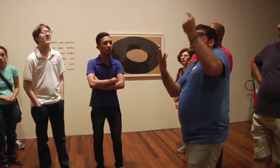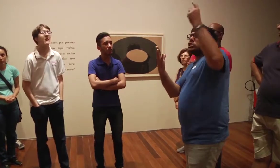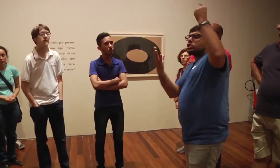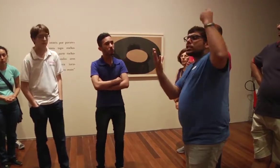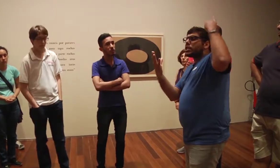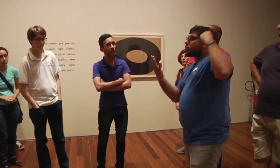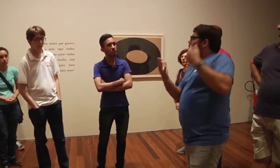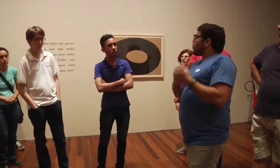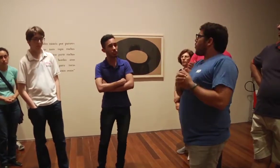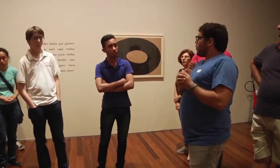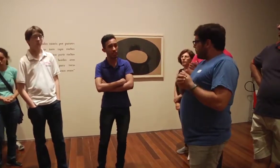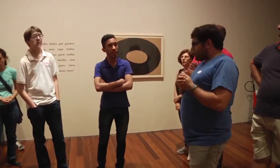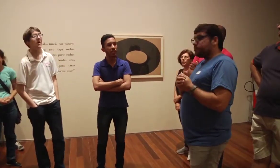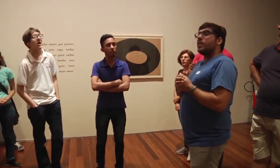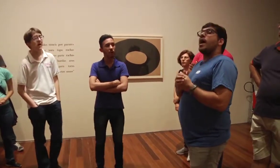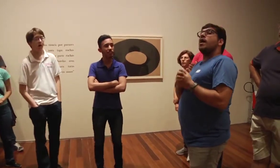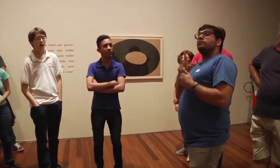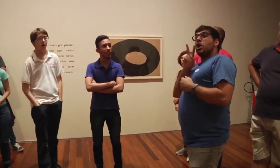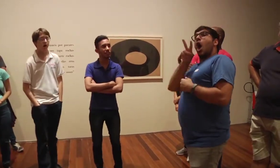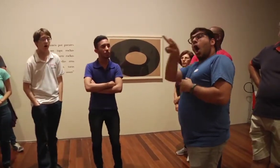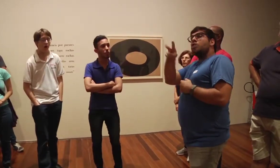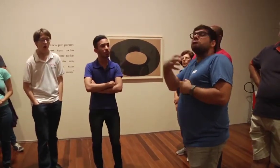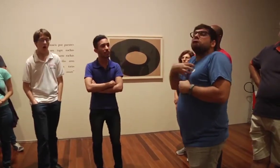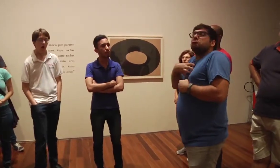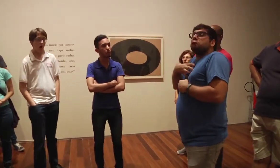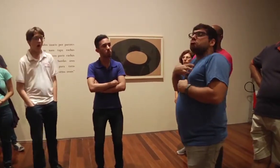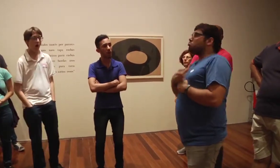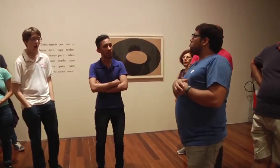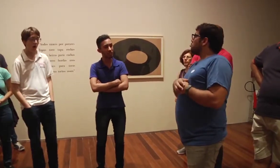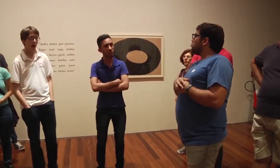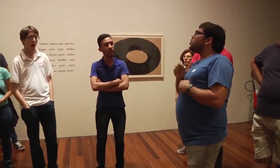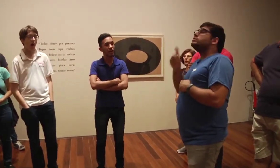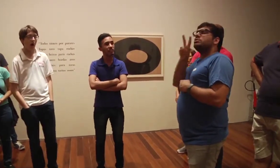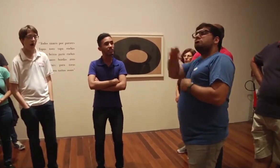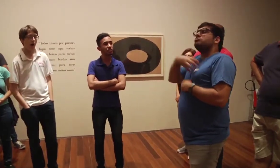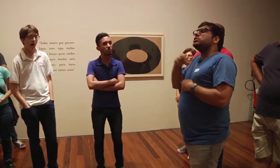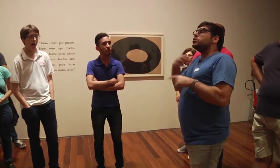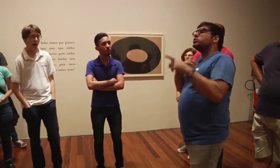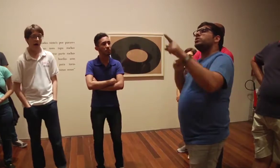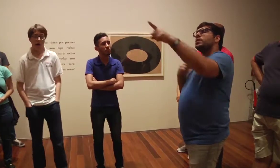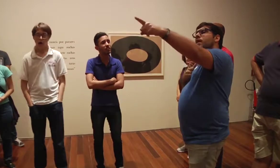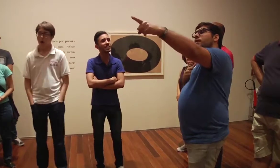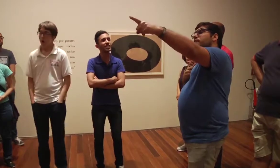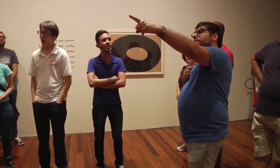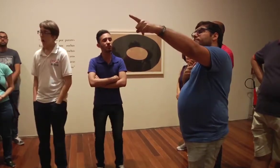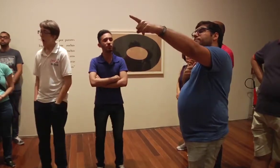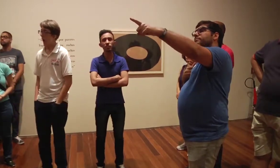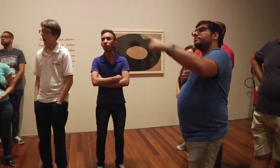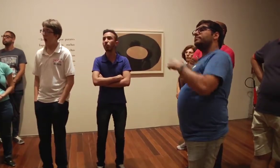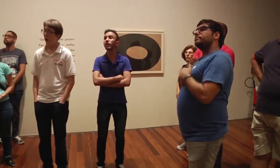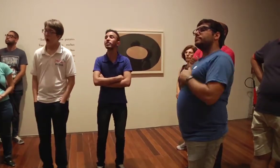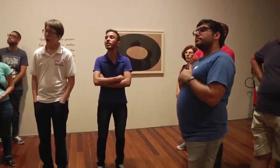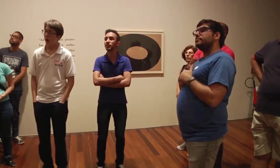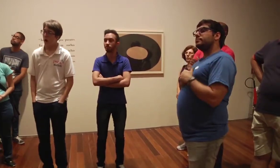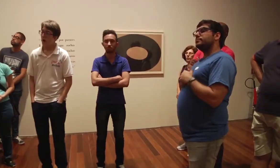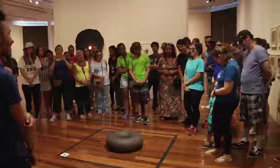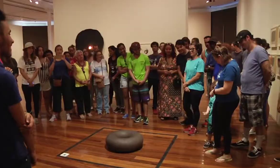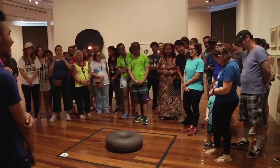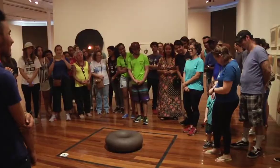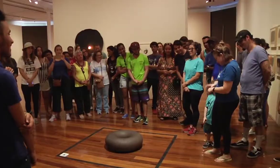é uma exposição artística que mostra essa relação com o tempo e o espaço, esse sentimento. O que vocês sentem quando vocês olham para aquilo ali?